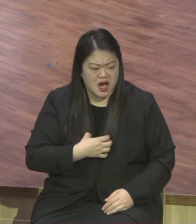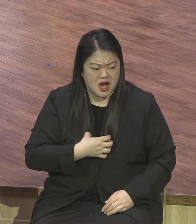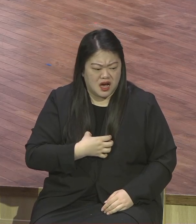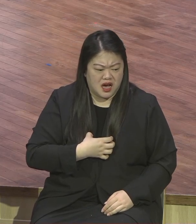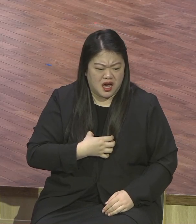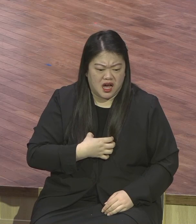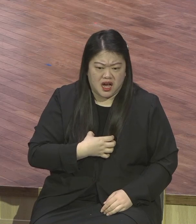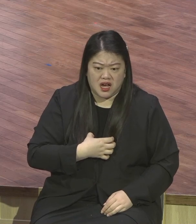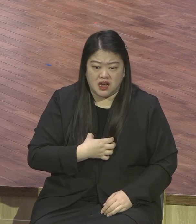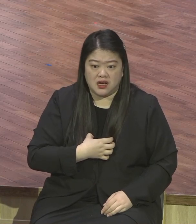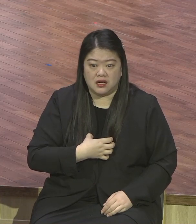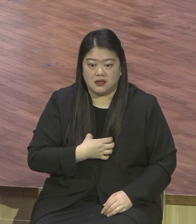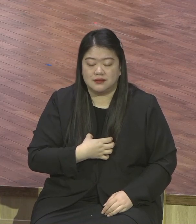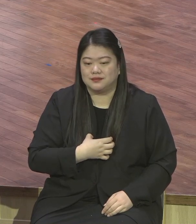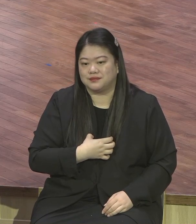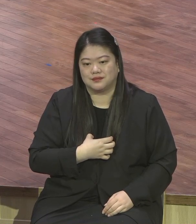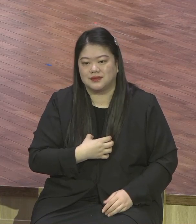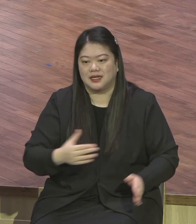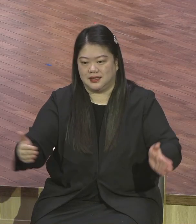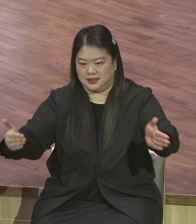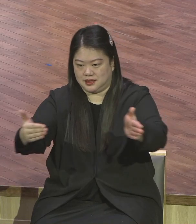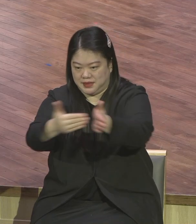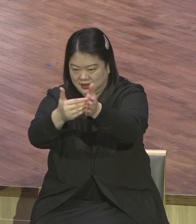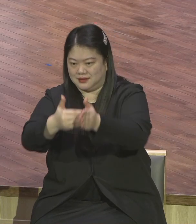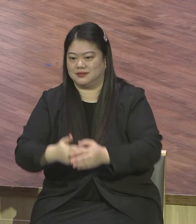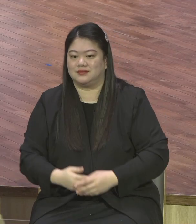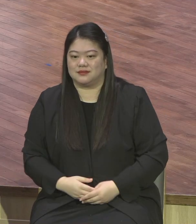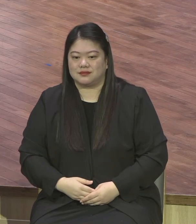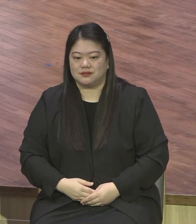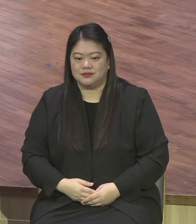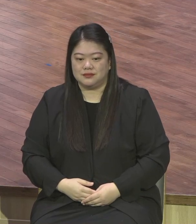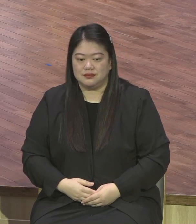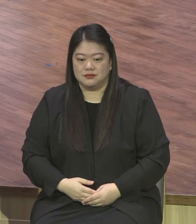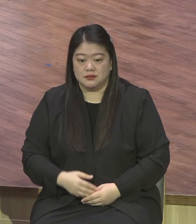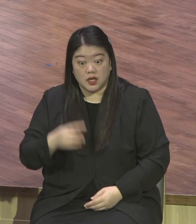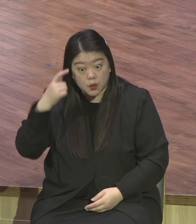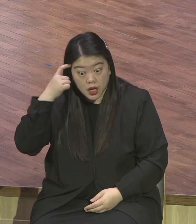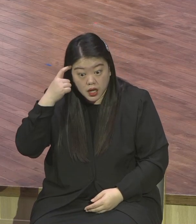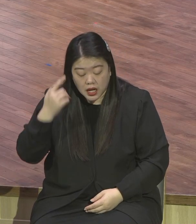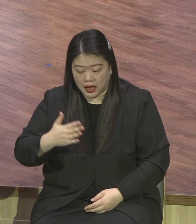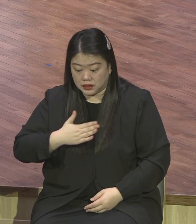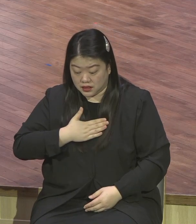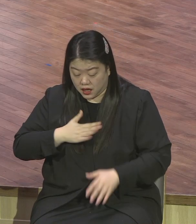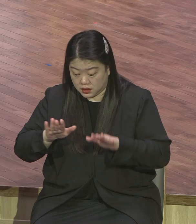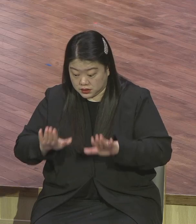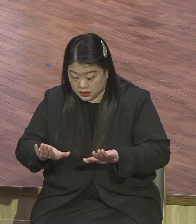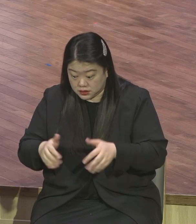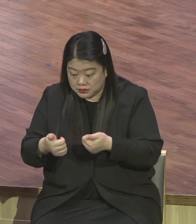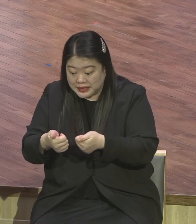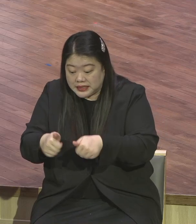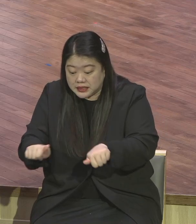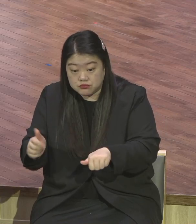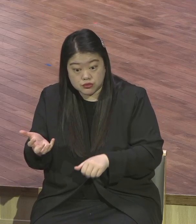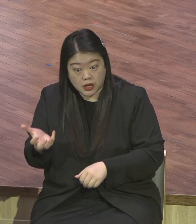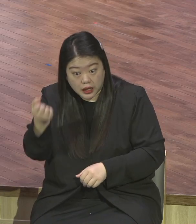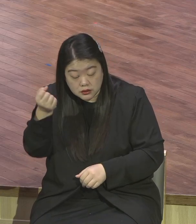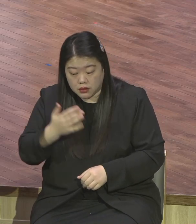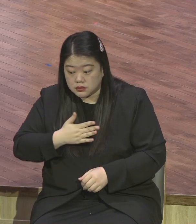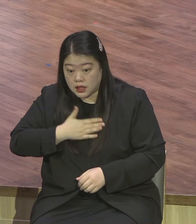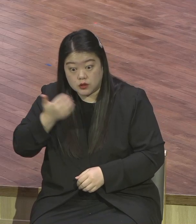말이에요. 너는 너 수준은 너 신분은 그런 문제 사건 세상